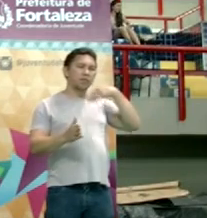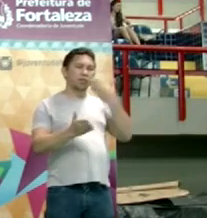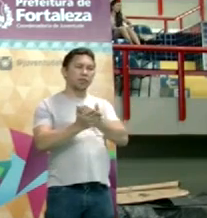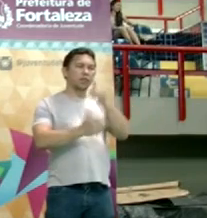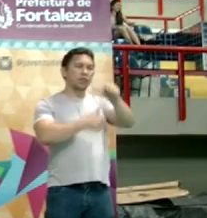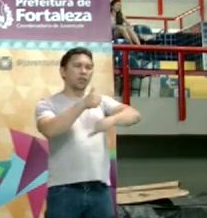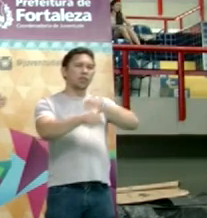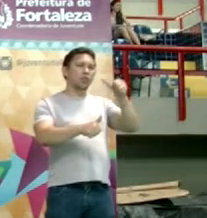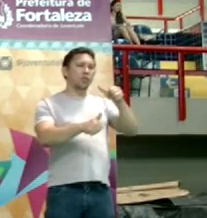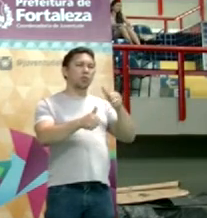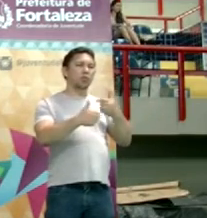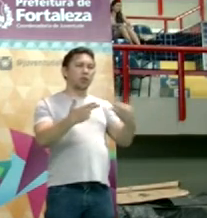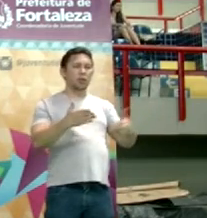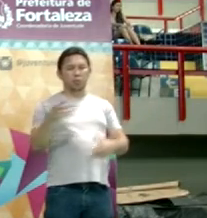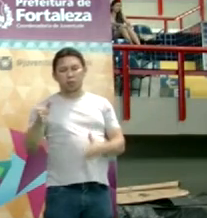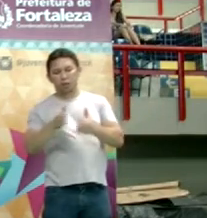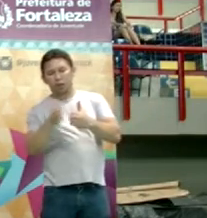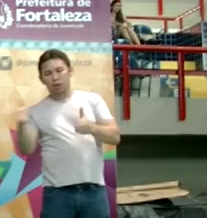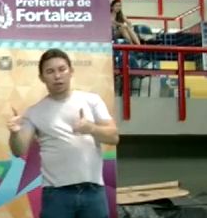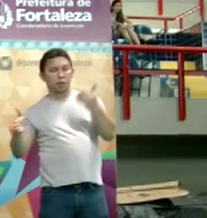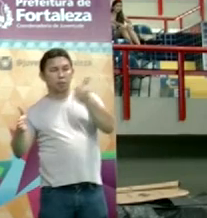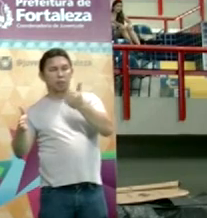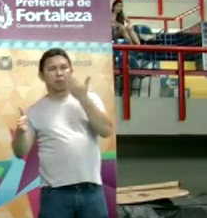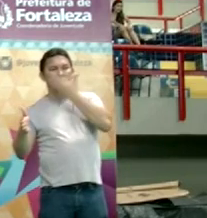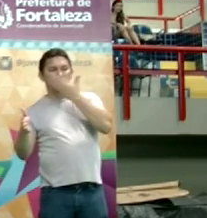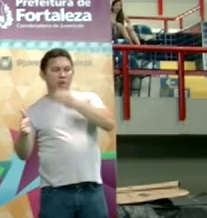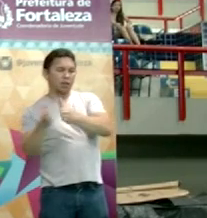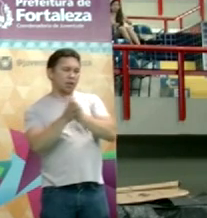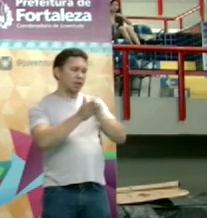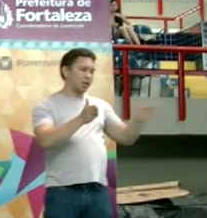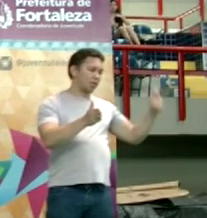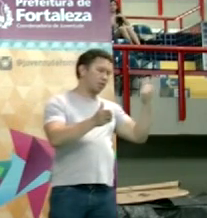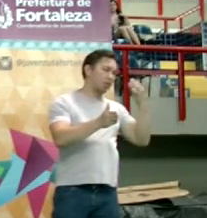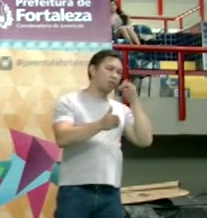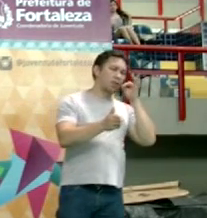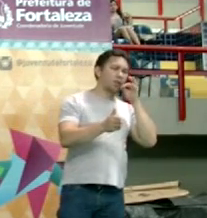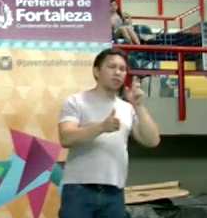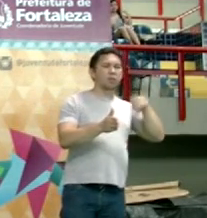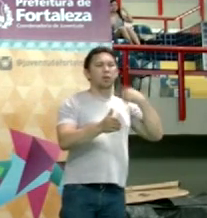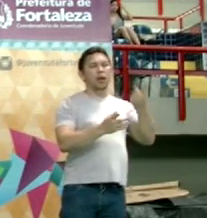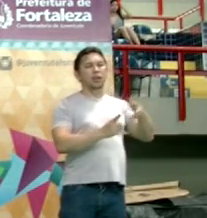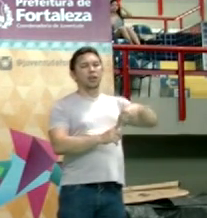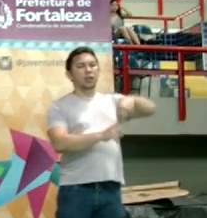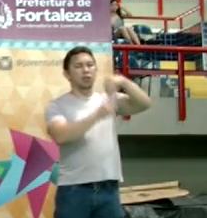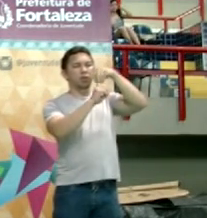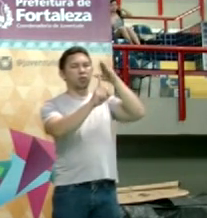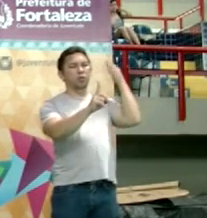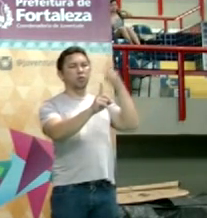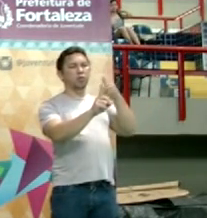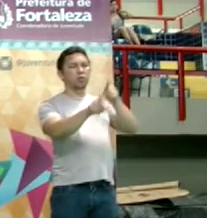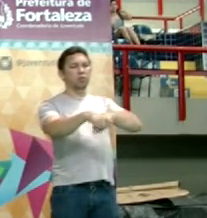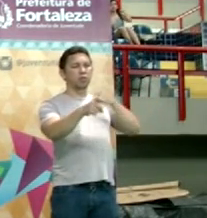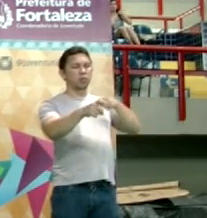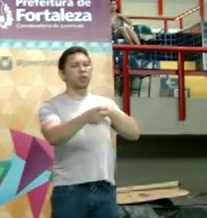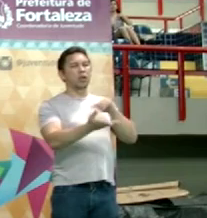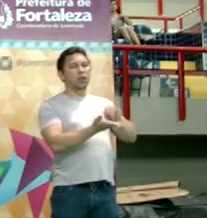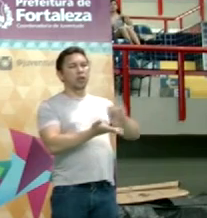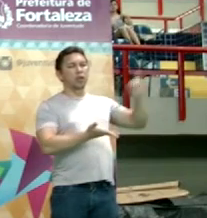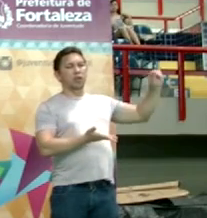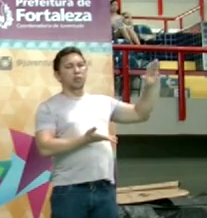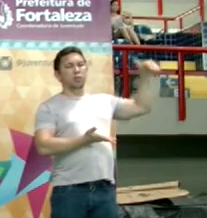só mudou o produto, de açúcar para café. Mas a gente continua ainda monocultor, tá? Então, essa produção é para o